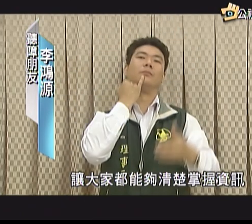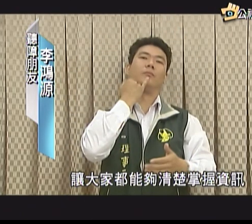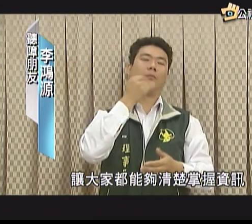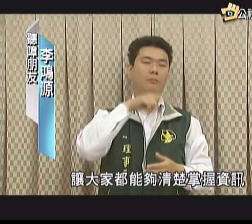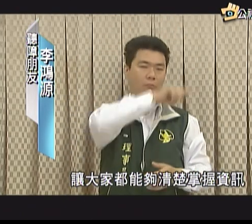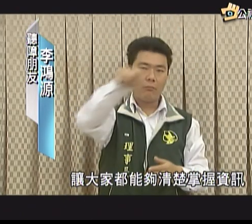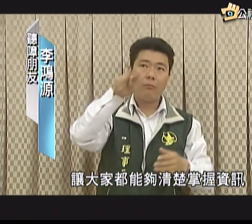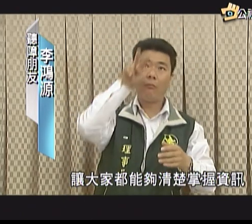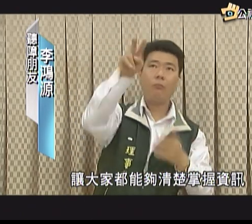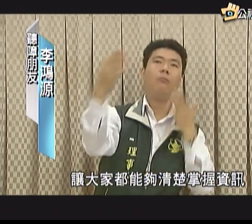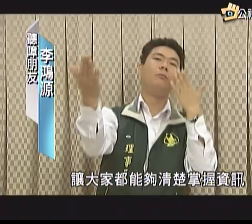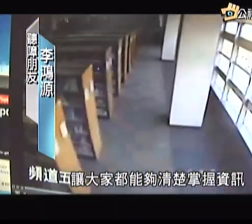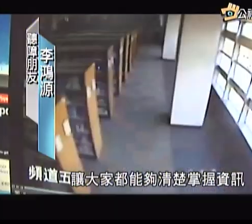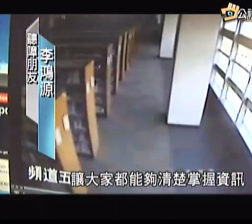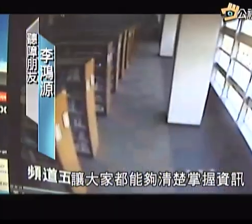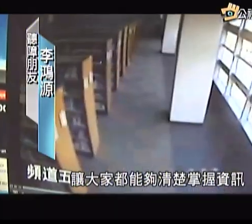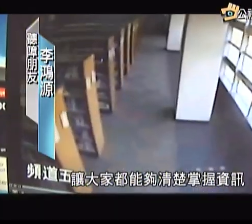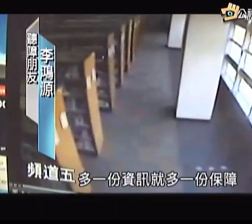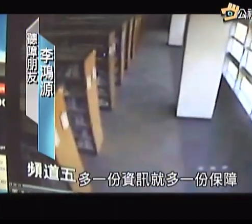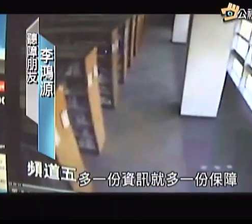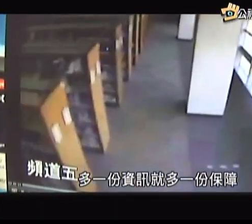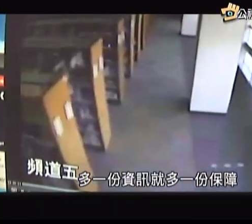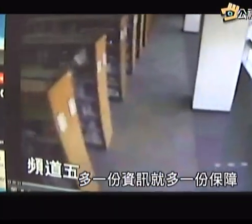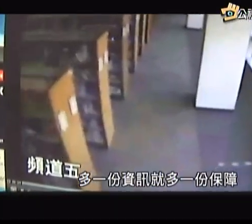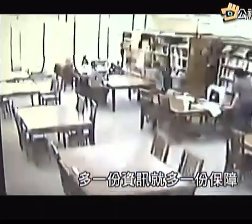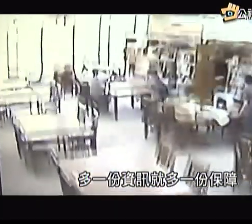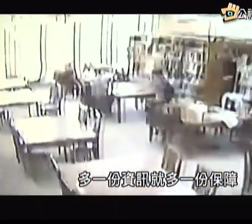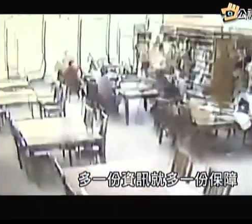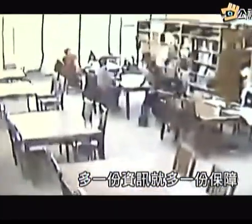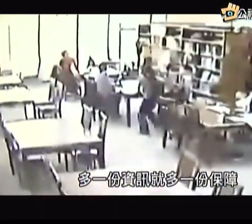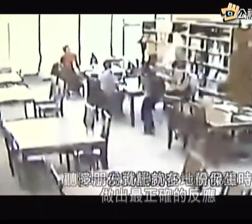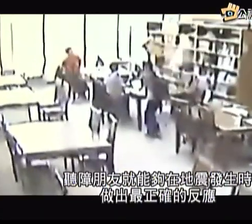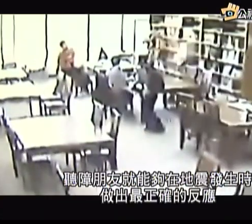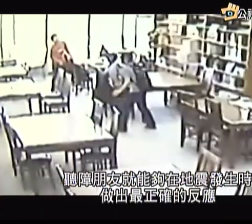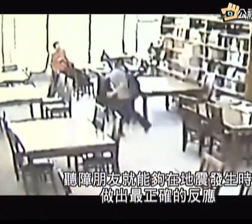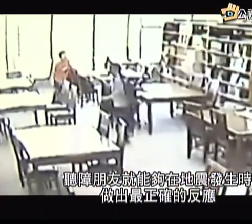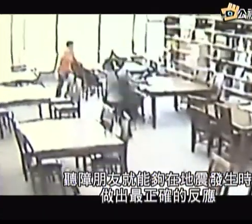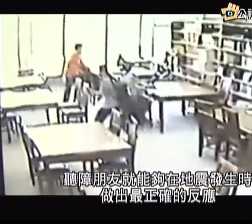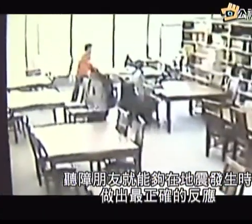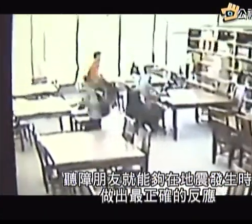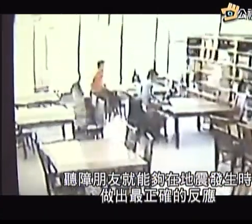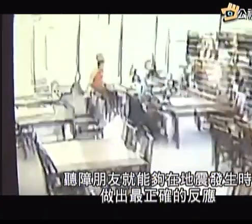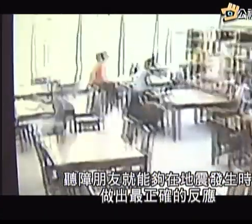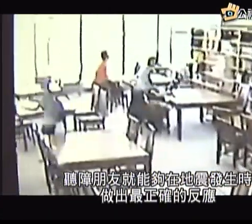楚掌握资讯。 多一份资讯就多一份保障，听障朋友就能够在地震发生时做